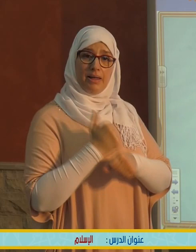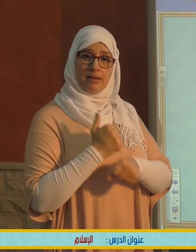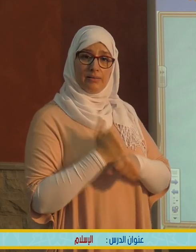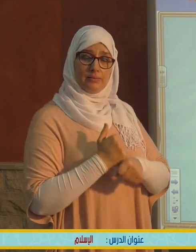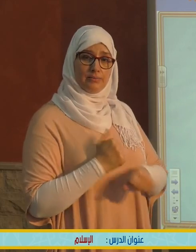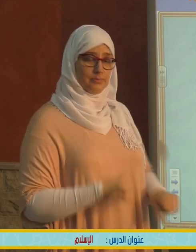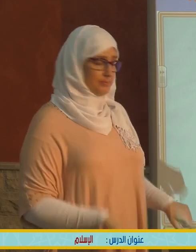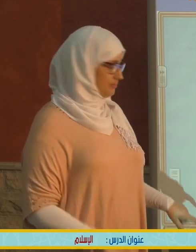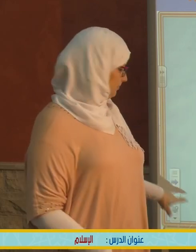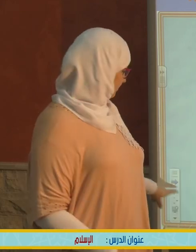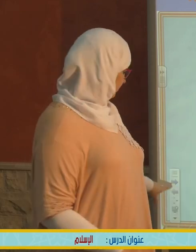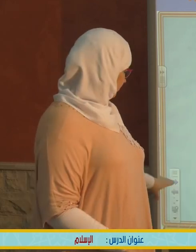العمل.